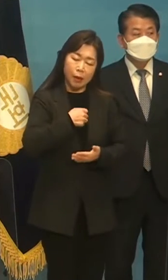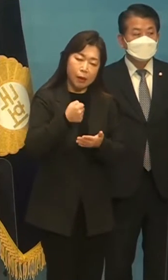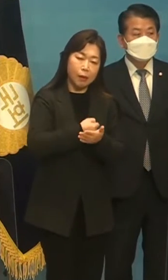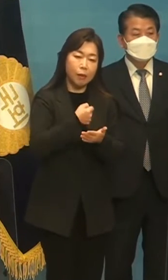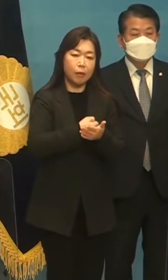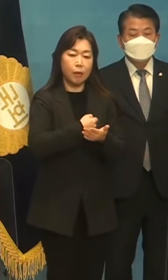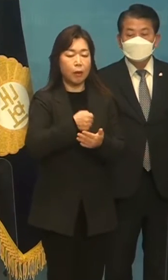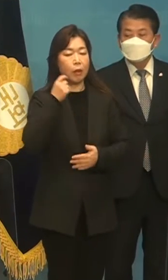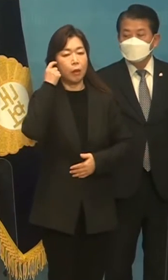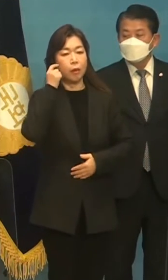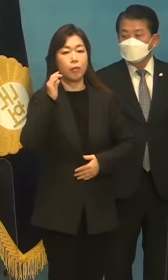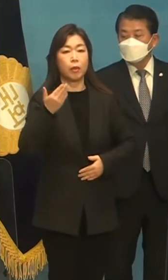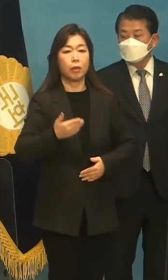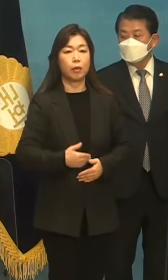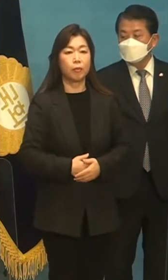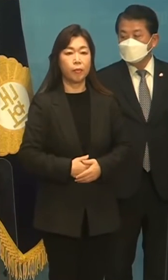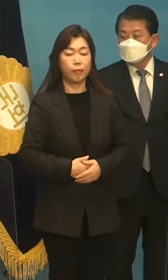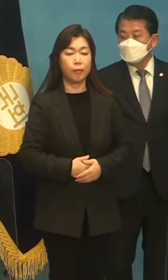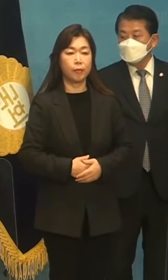안타깝게 생각합니다.